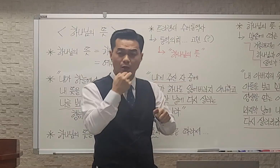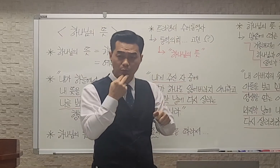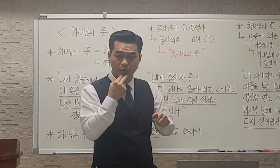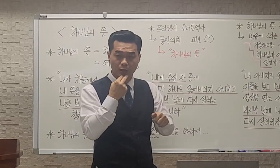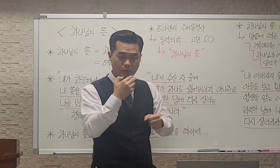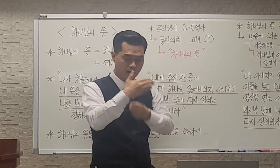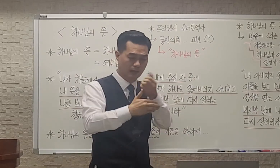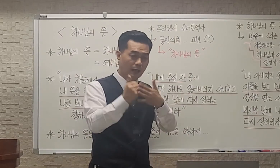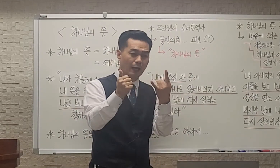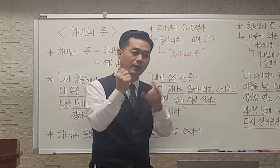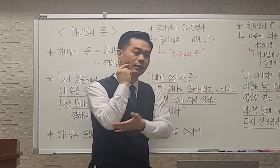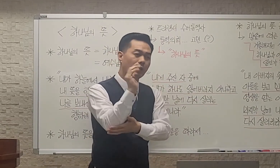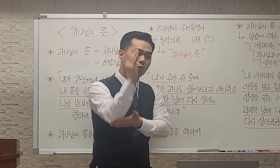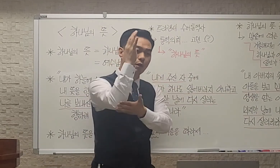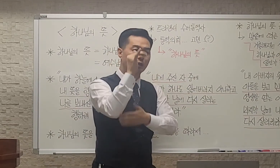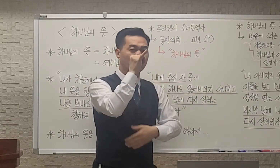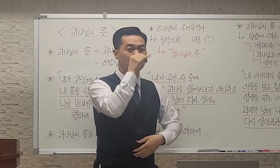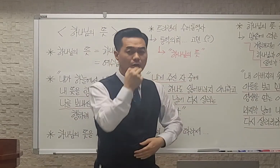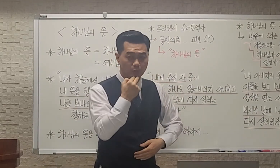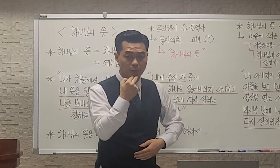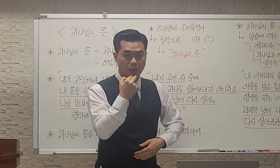없는가, 하나님께 영광이 있는가 없는가